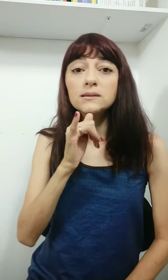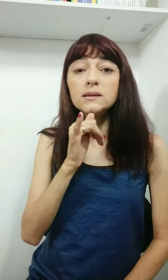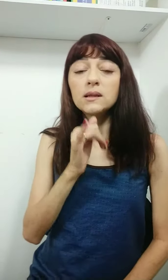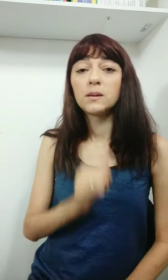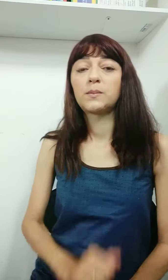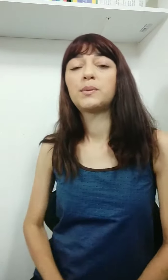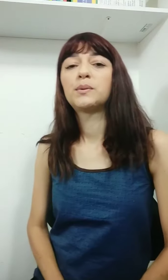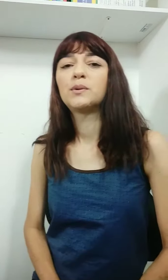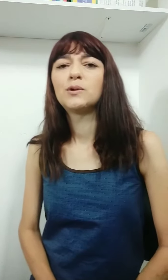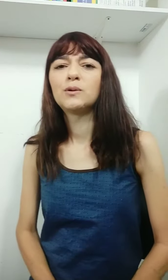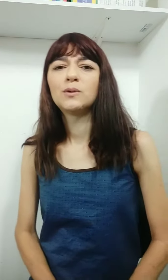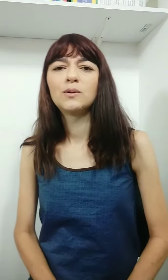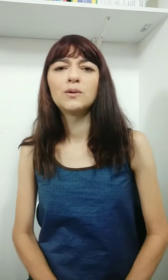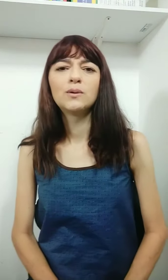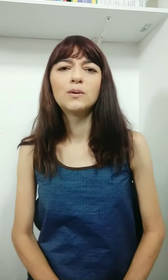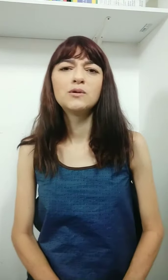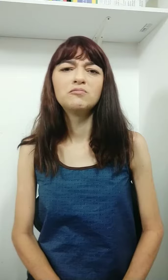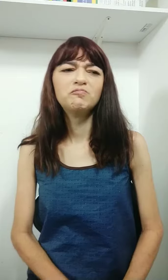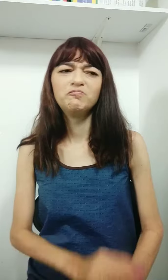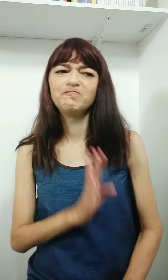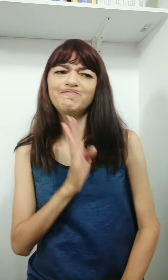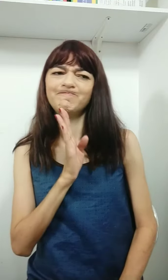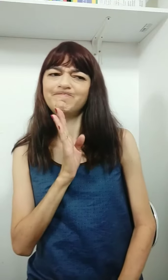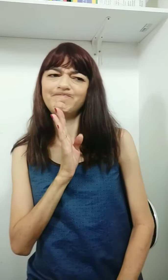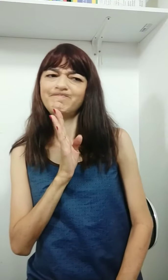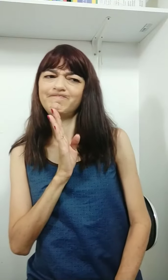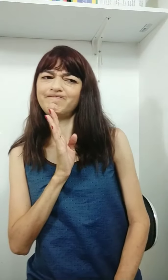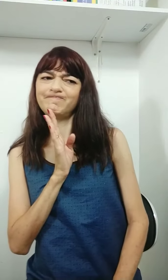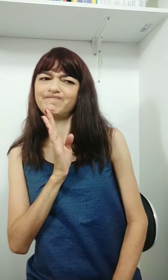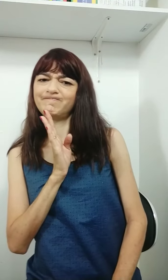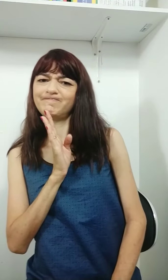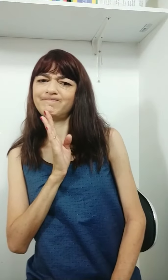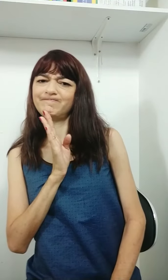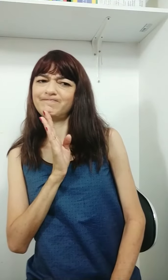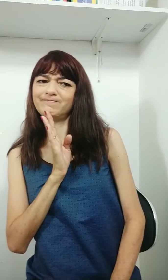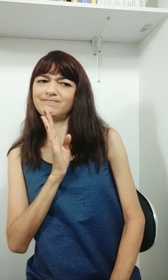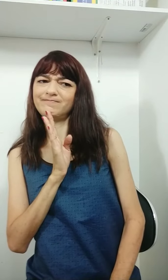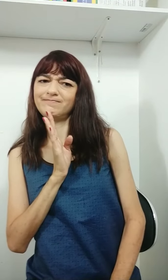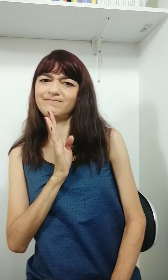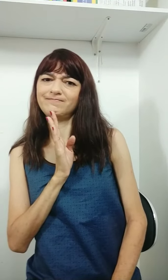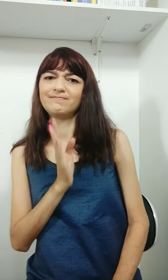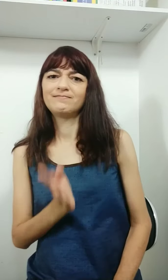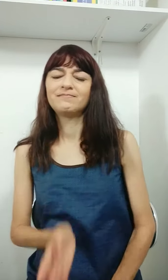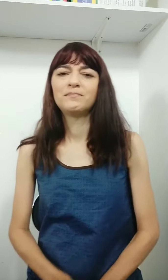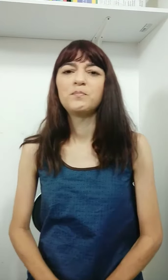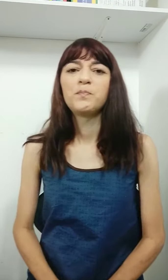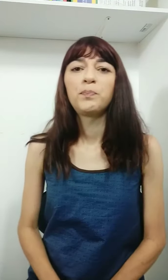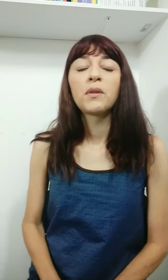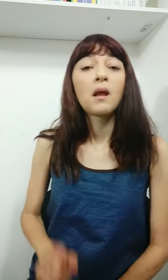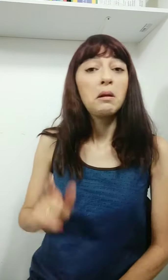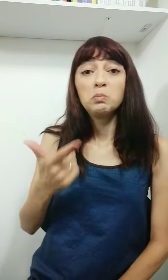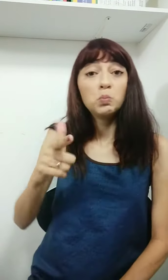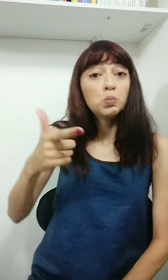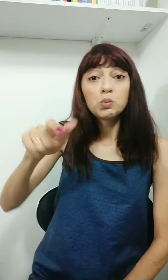negando algo. Por exemplo... Ó, não conheço não, viu? Olha só esse sinal